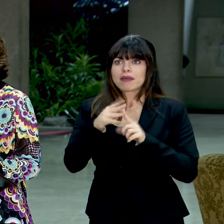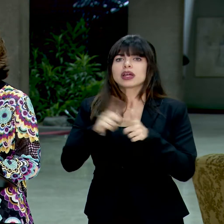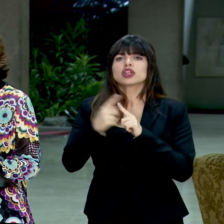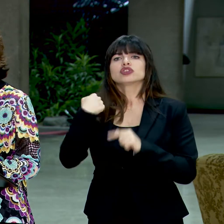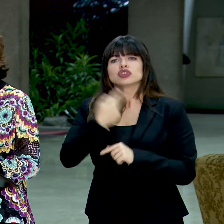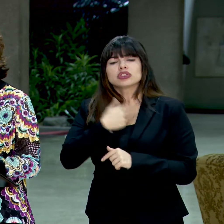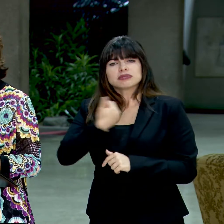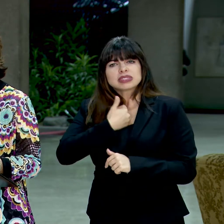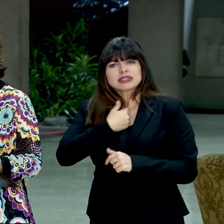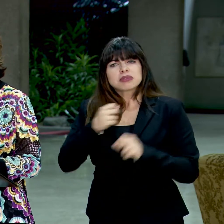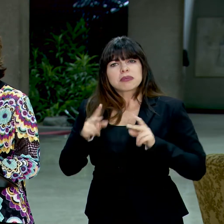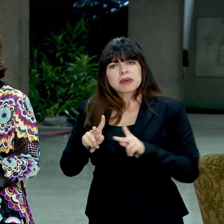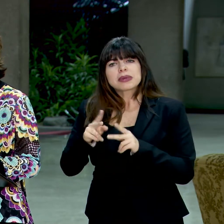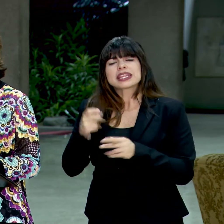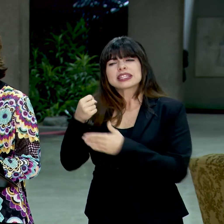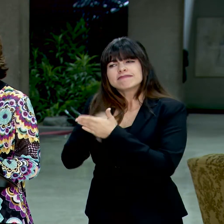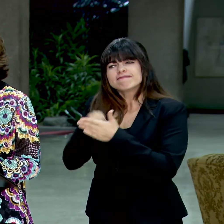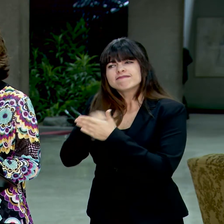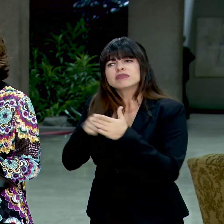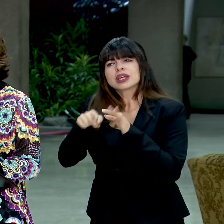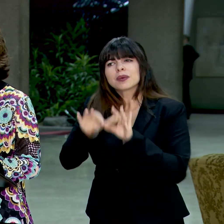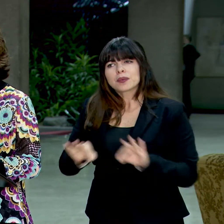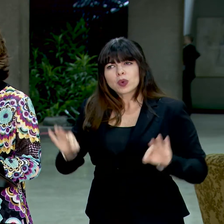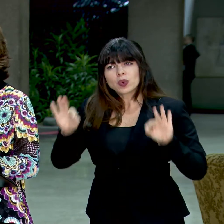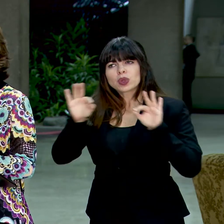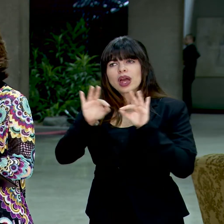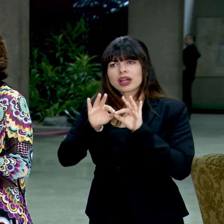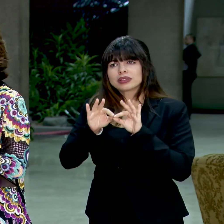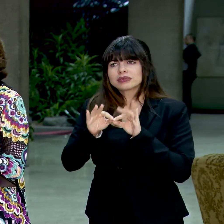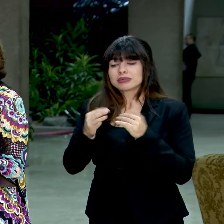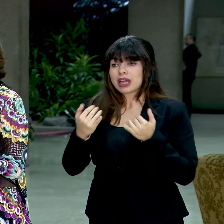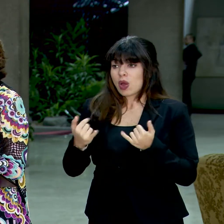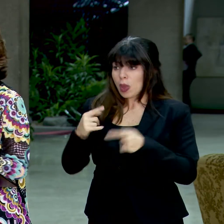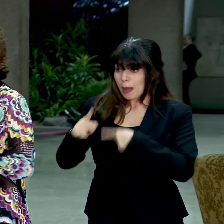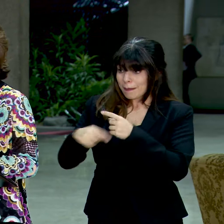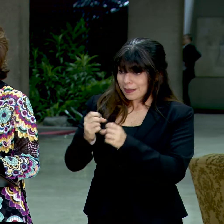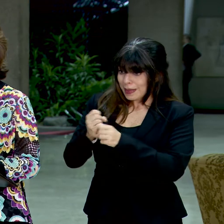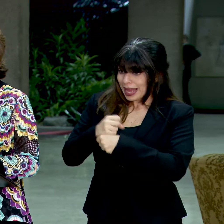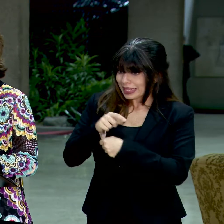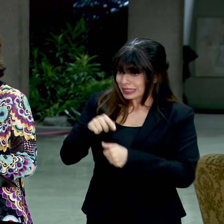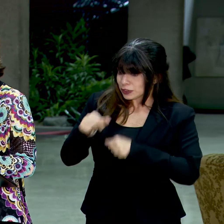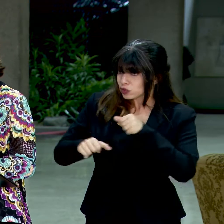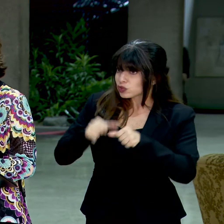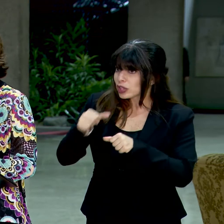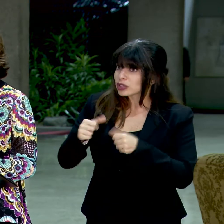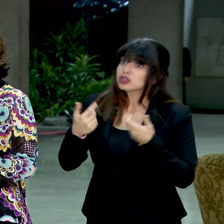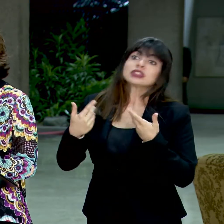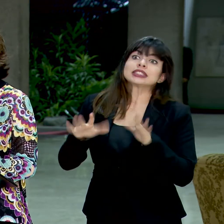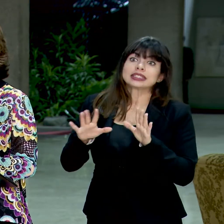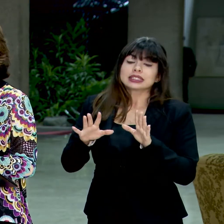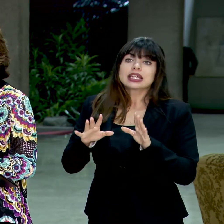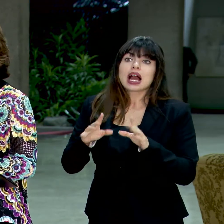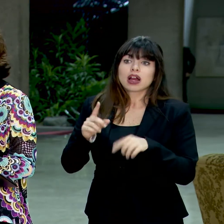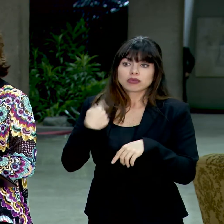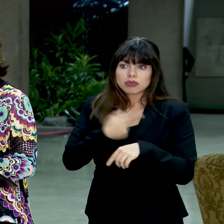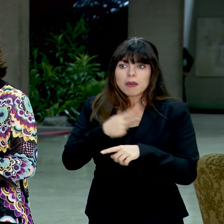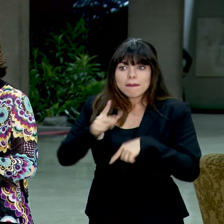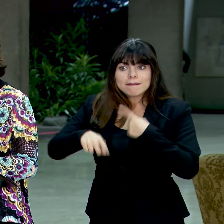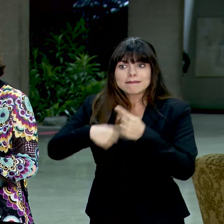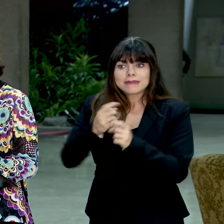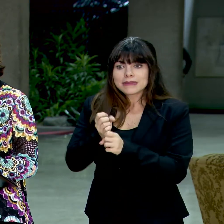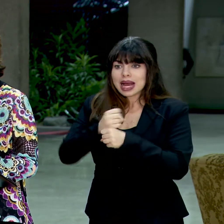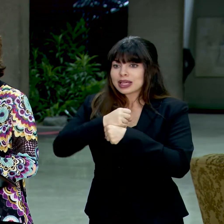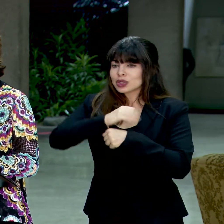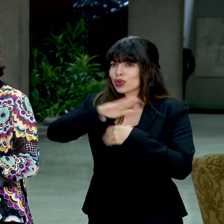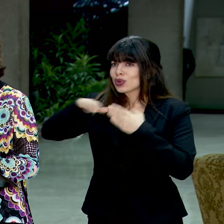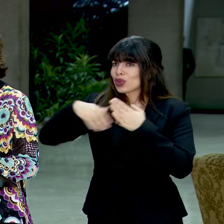permitimos insistirle en la importancia de que ya que se va a hacer este esfuerzo, ya que de por sí vamos a tener todos